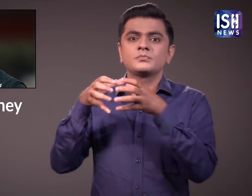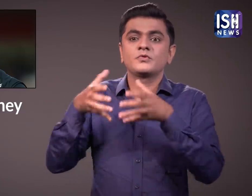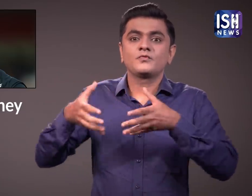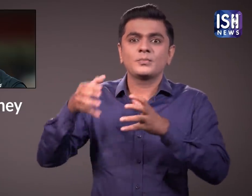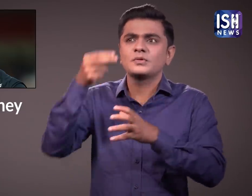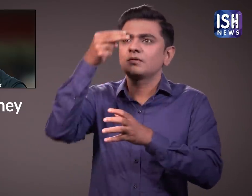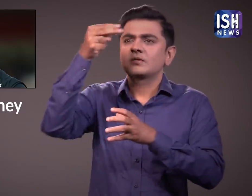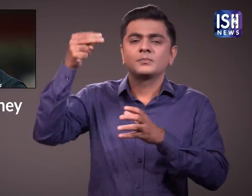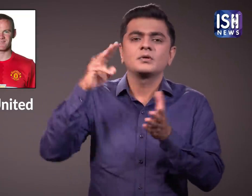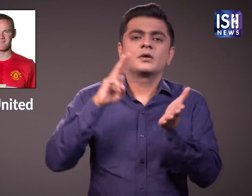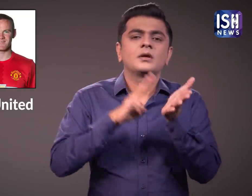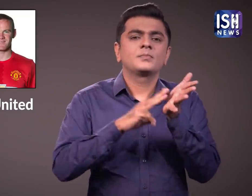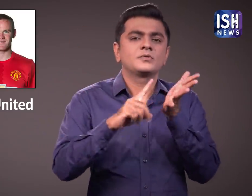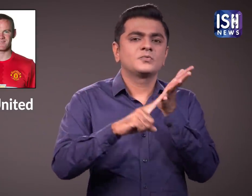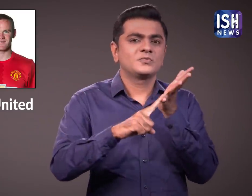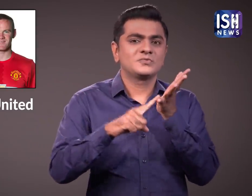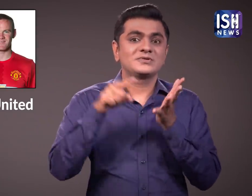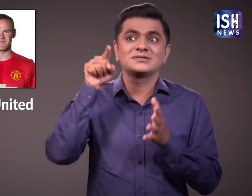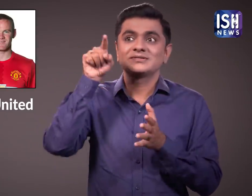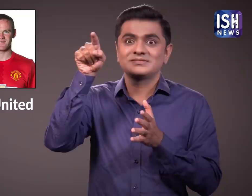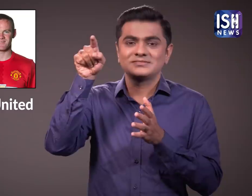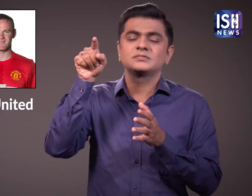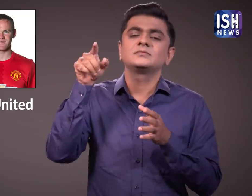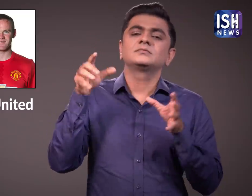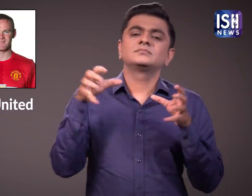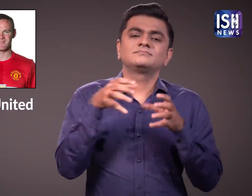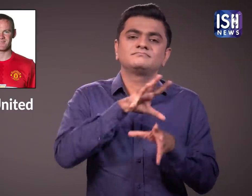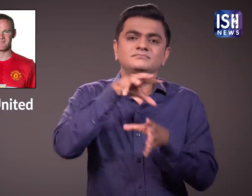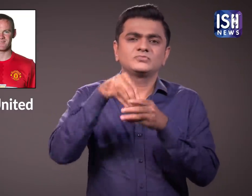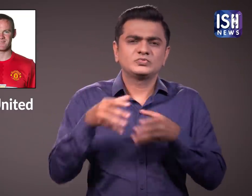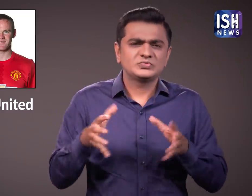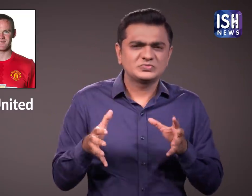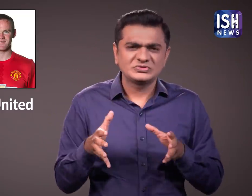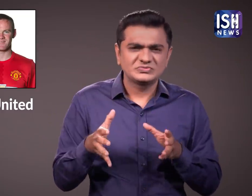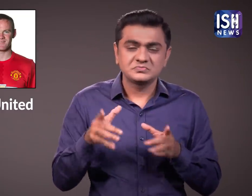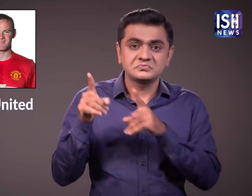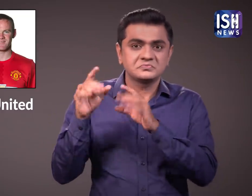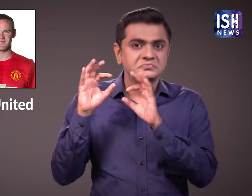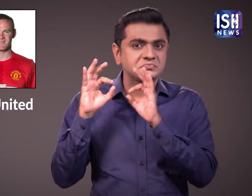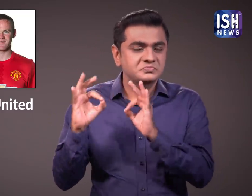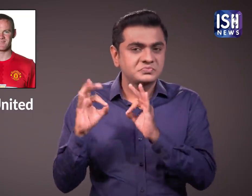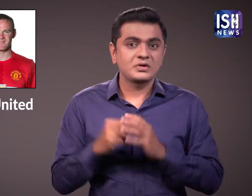वह मैंचेस्टर उनाइटेड फुटबॉल टीम के लिए भी खेले।